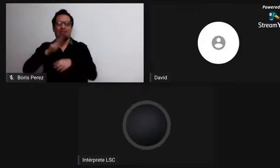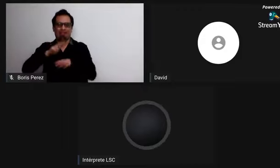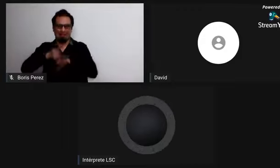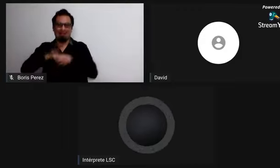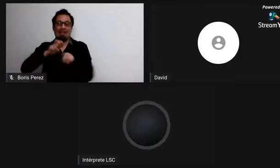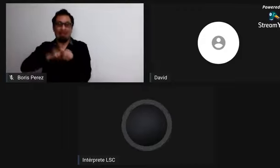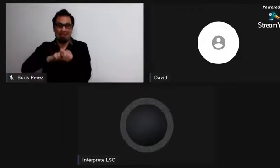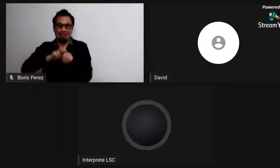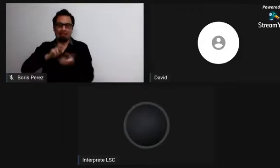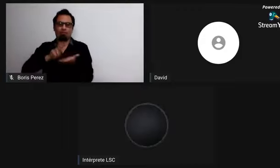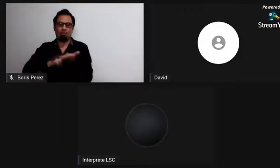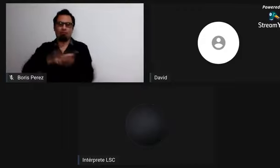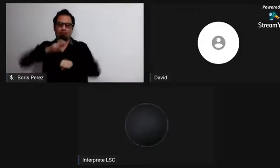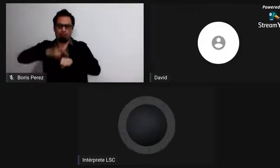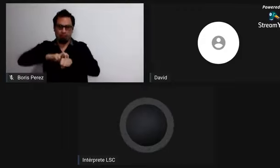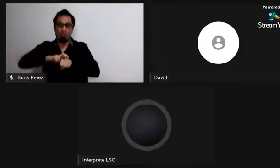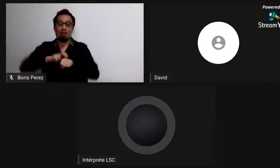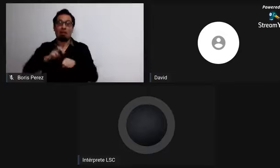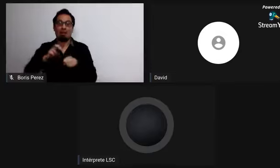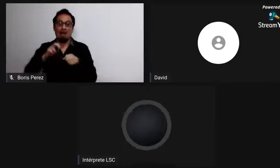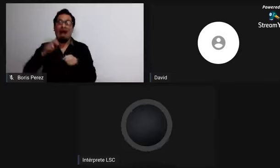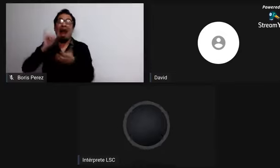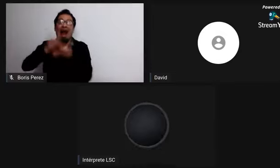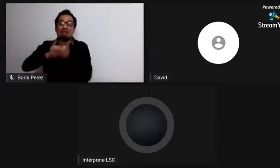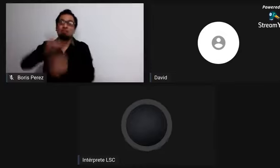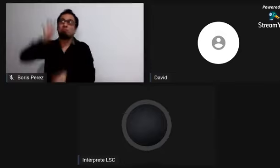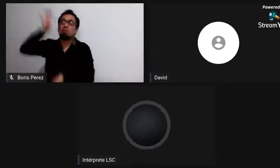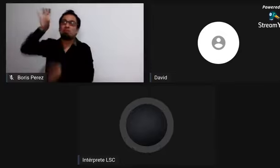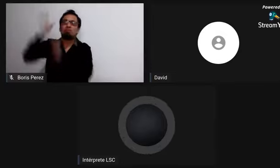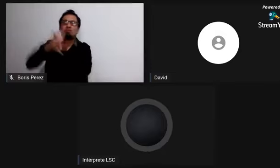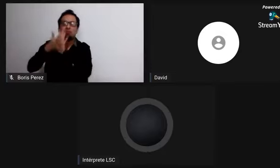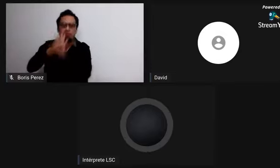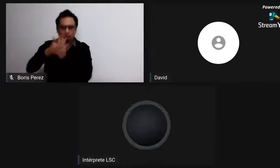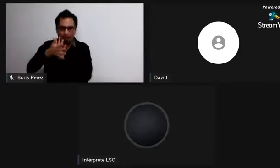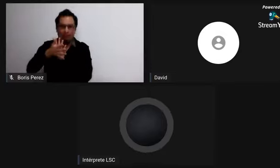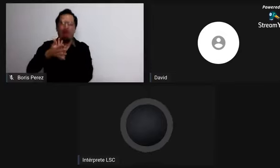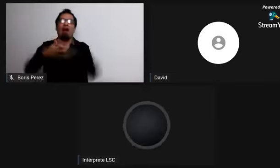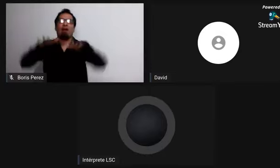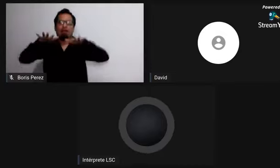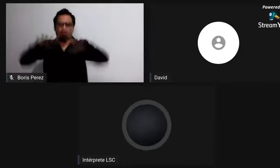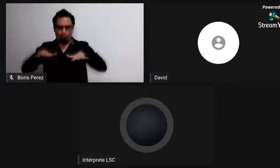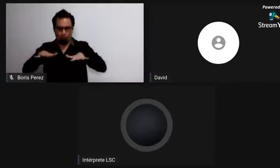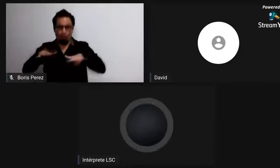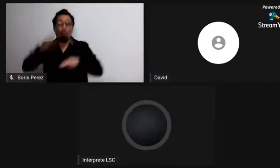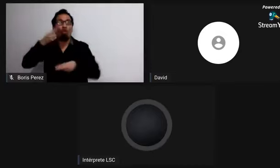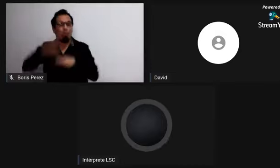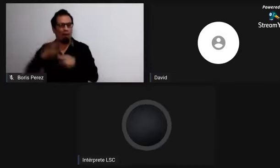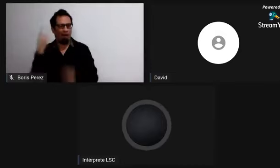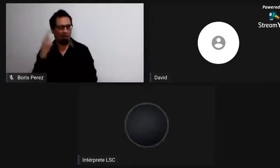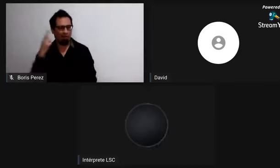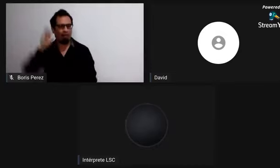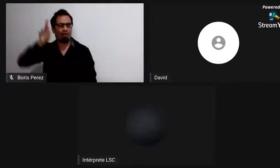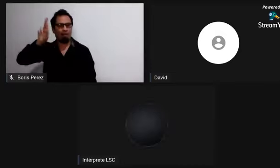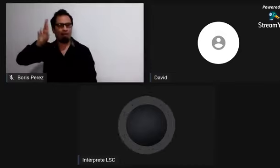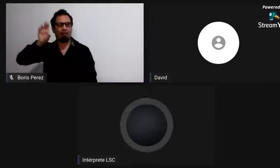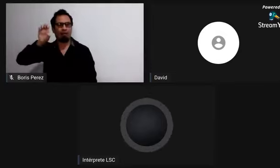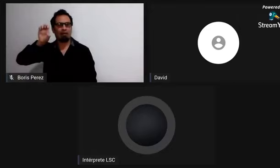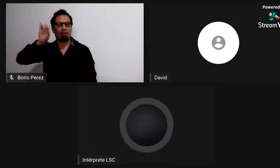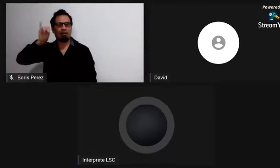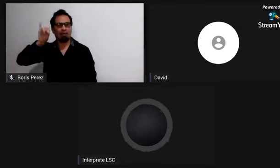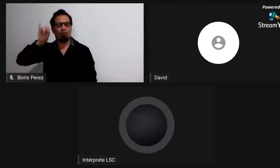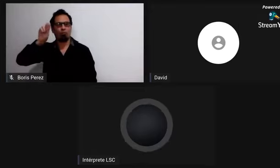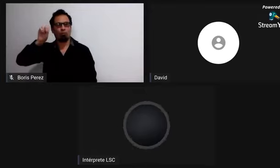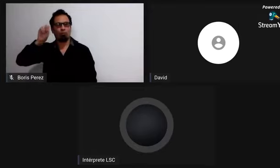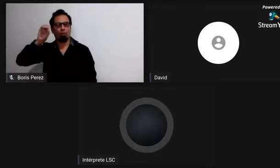Inglaterra, Escocia y varios países que conforman el Reino Unido, pues esto queda en Europa y